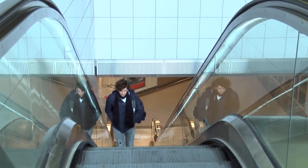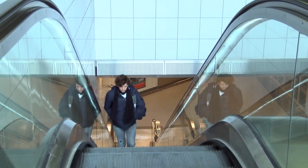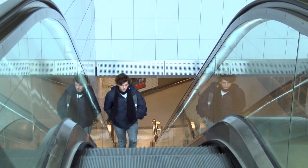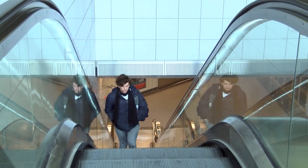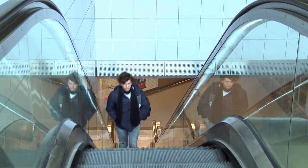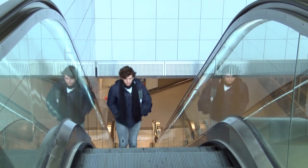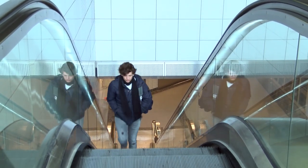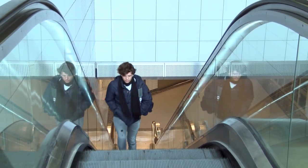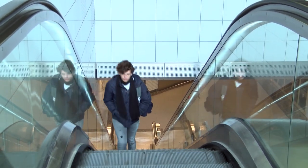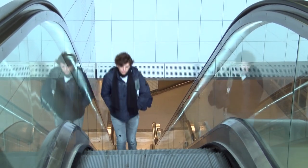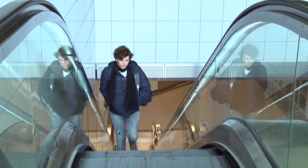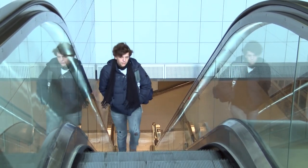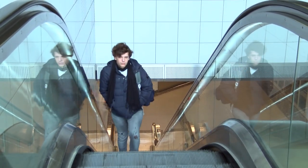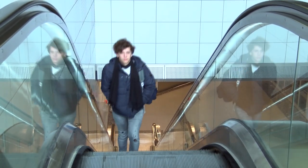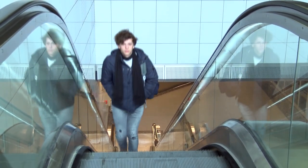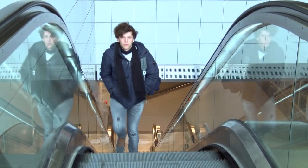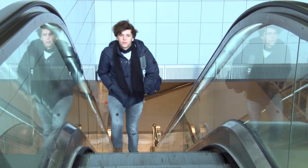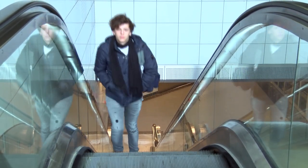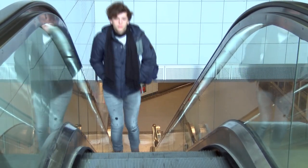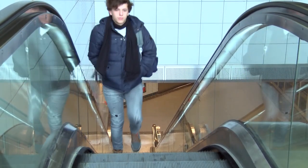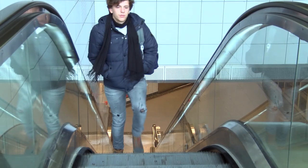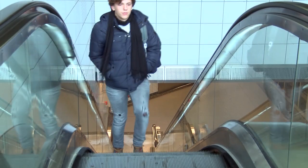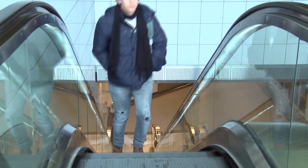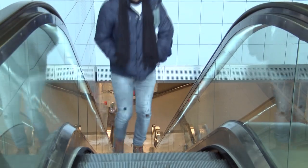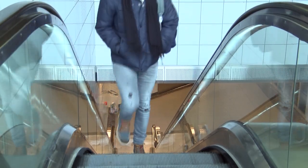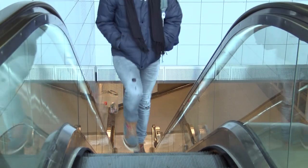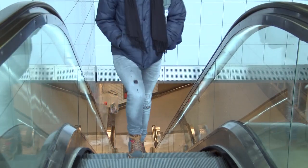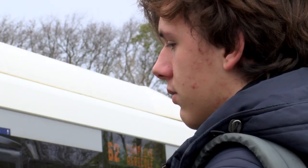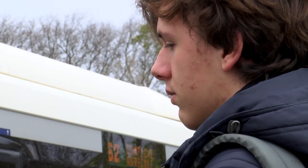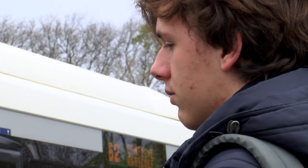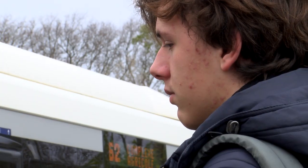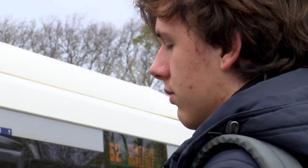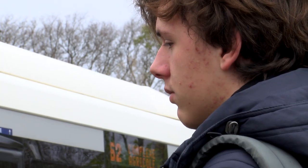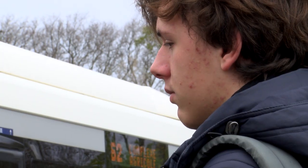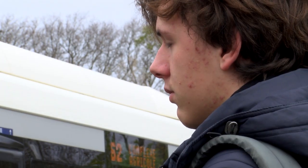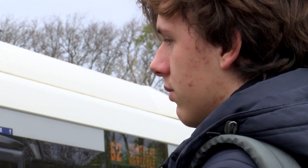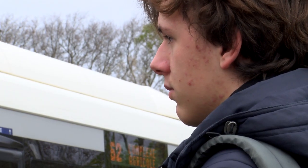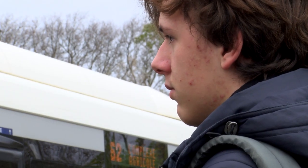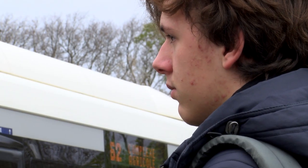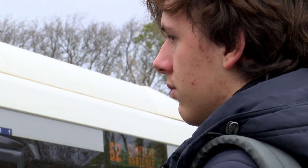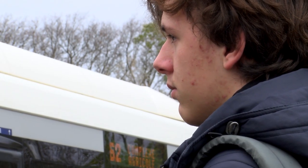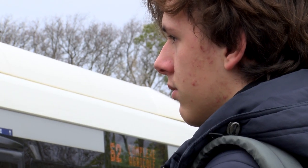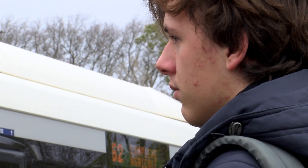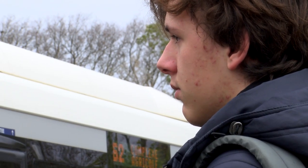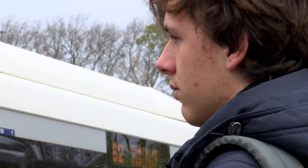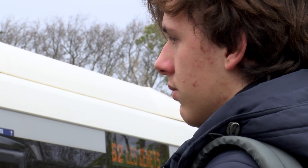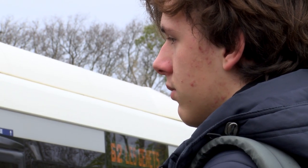Samuel, c'est le deuxième enfant et il a grandi dans notre famille au départ comme un enfant qu'on croyait